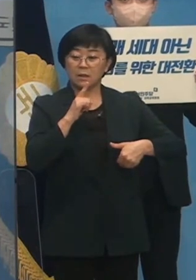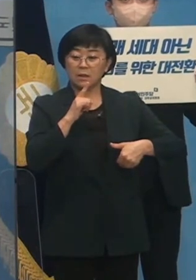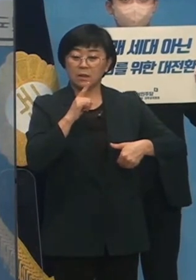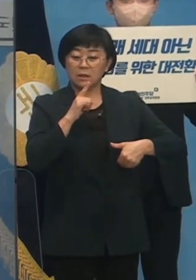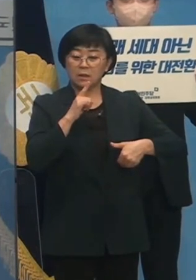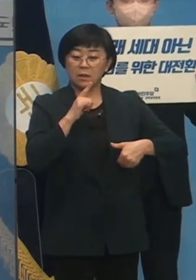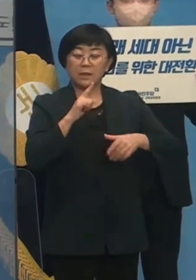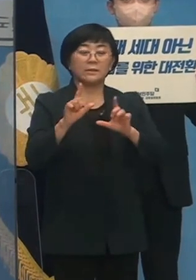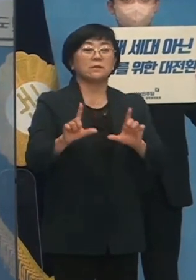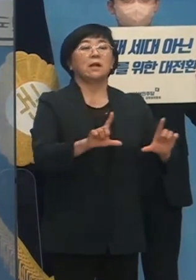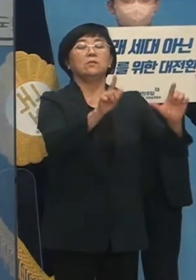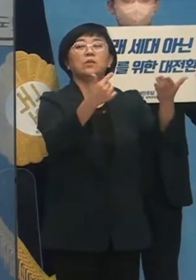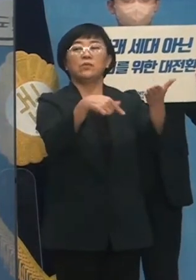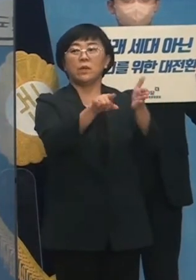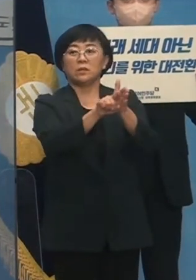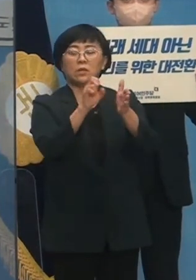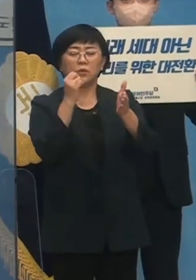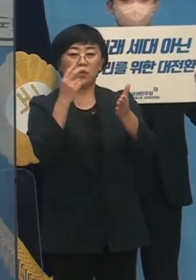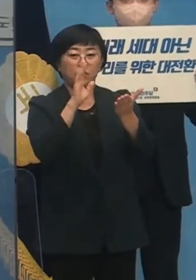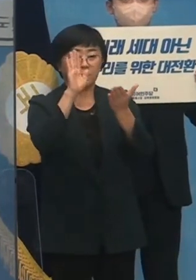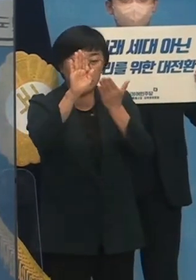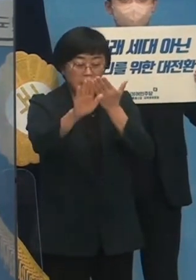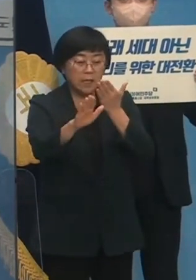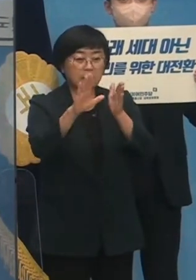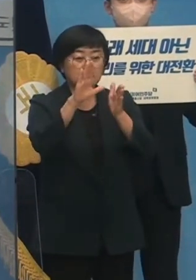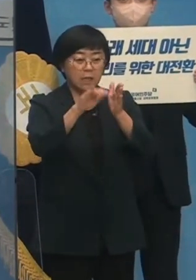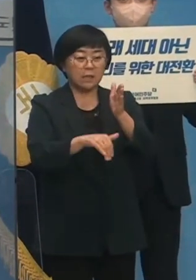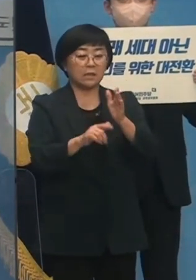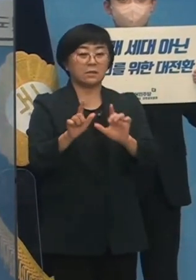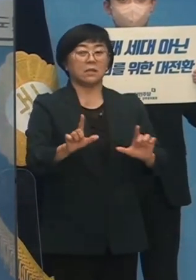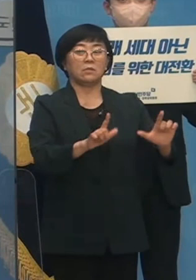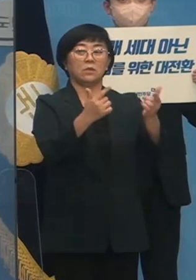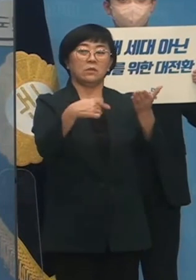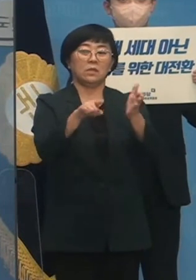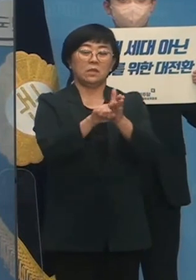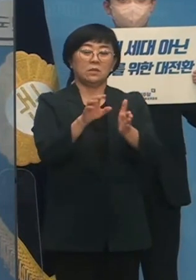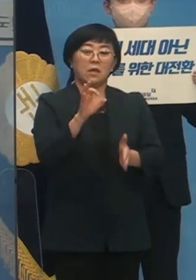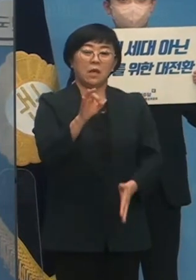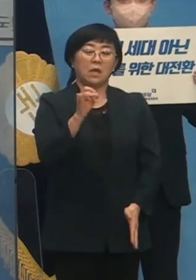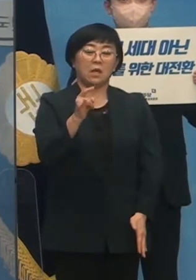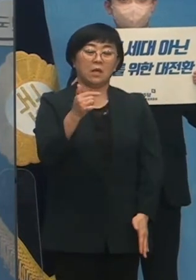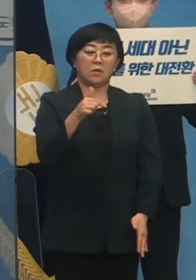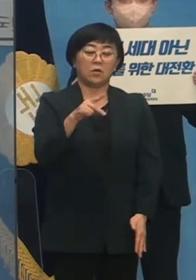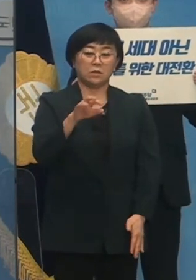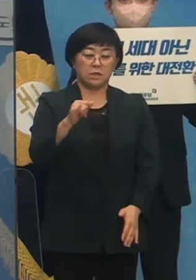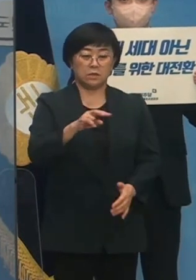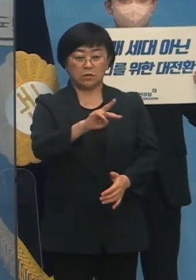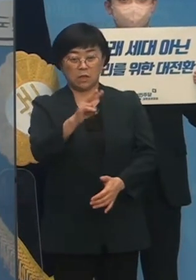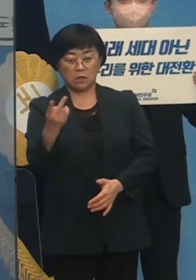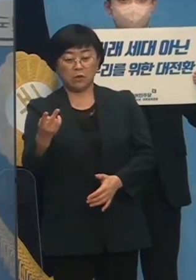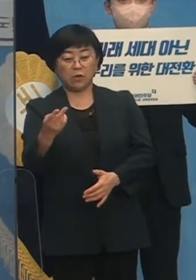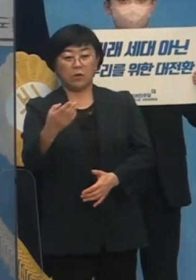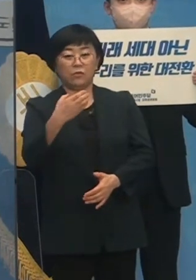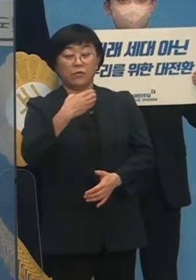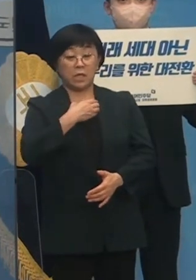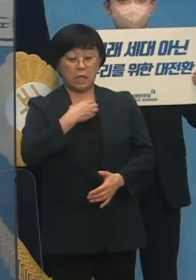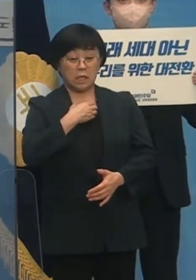우리의 생존을 위해서 그리고 미래 세대의 생존을 위해서 에너지 대전환의 위기를 기회로 만드는 것.